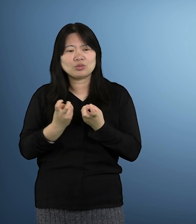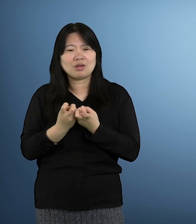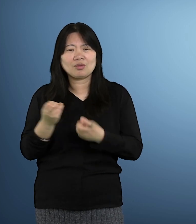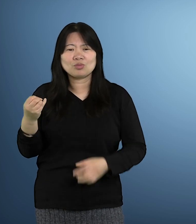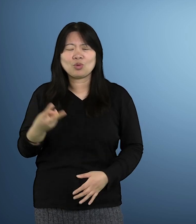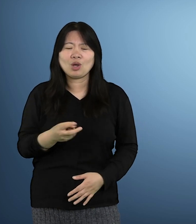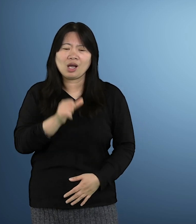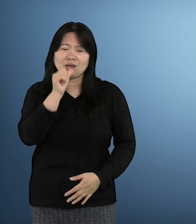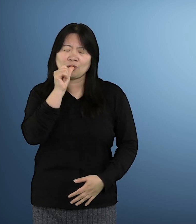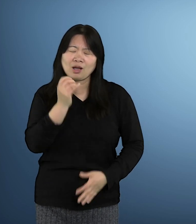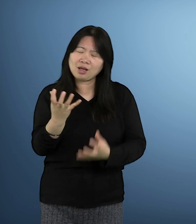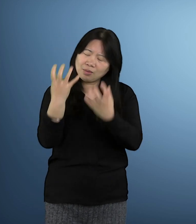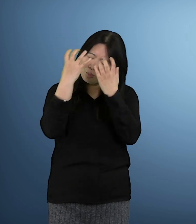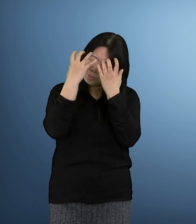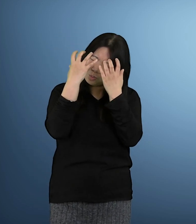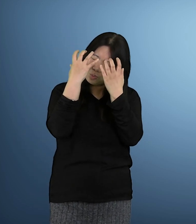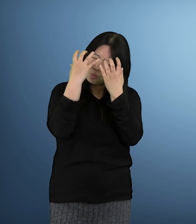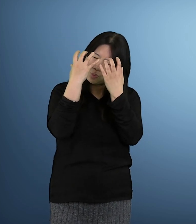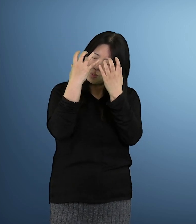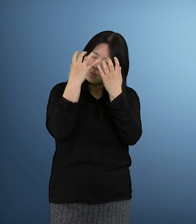또 감옥에 들어갔나?